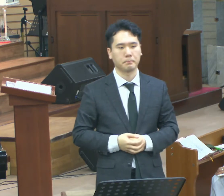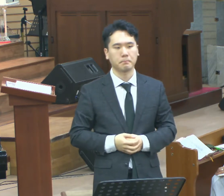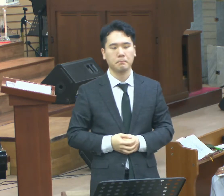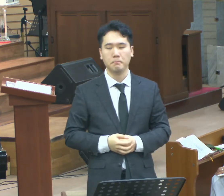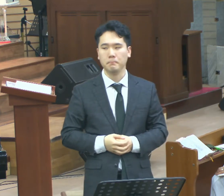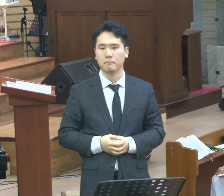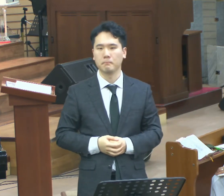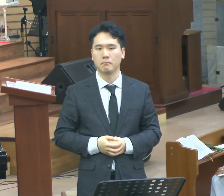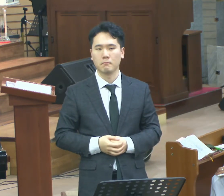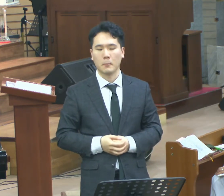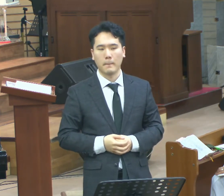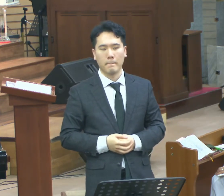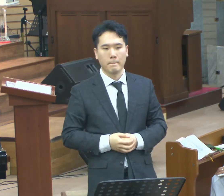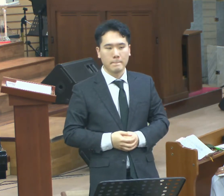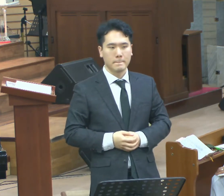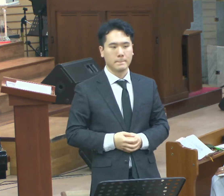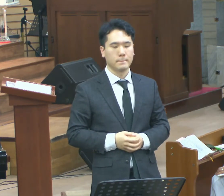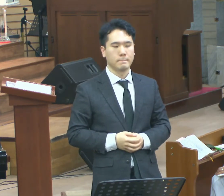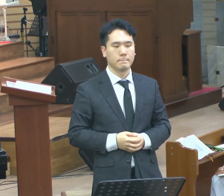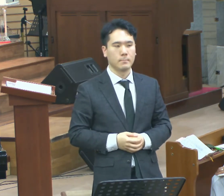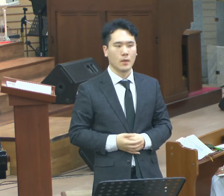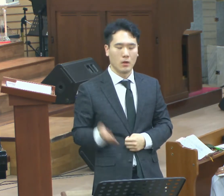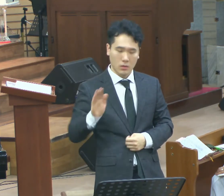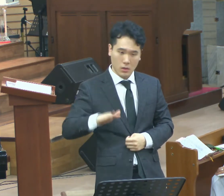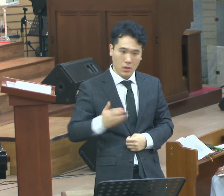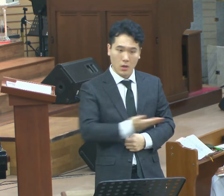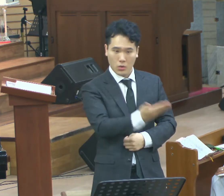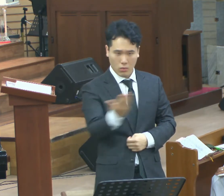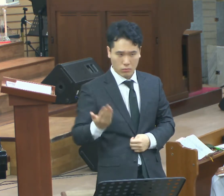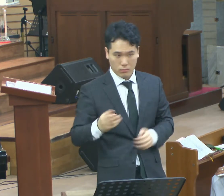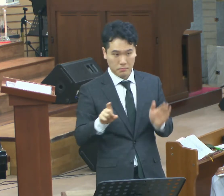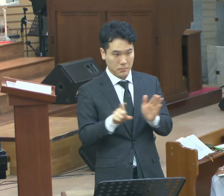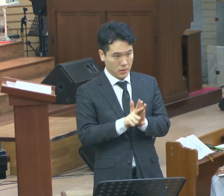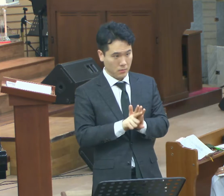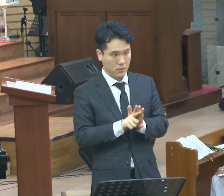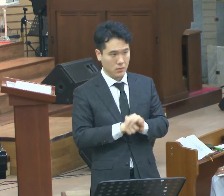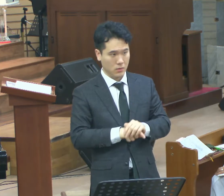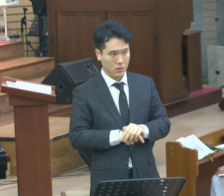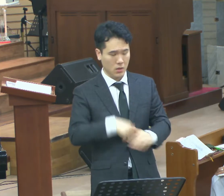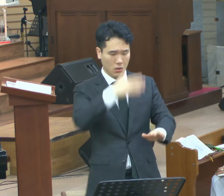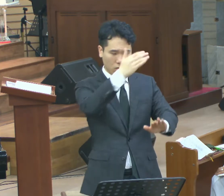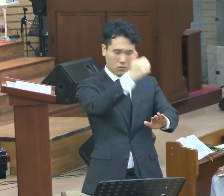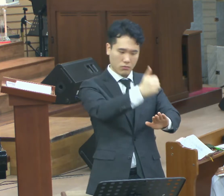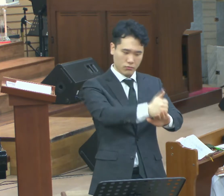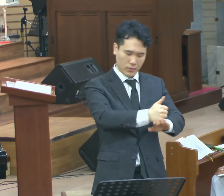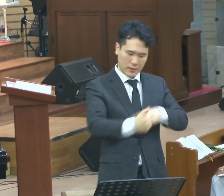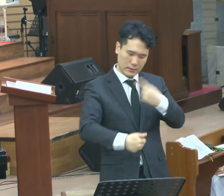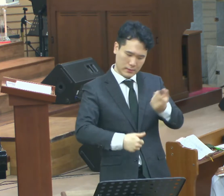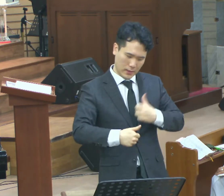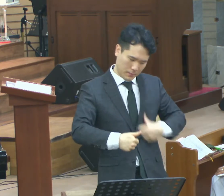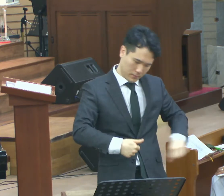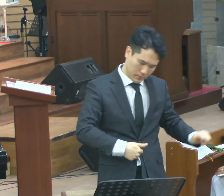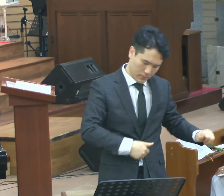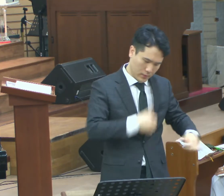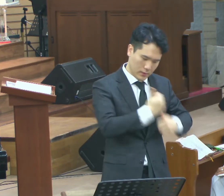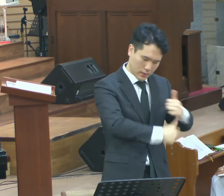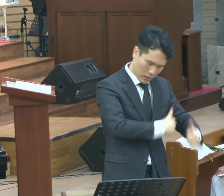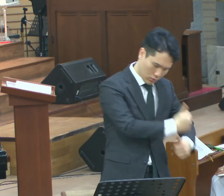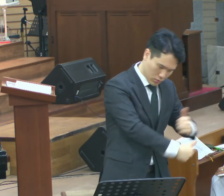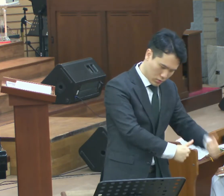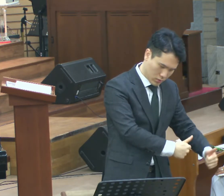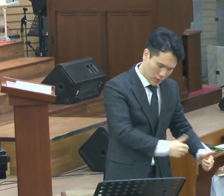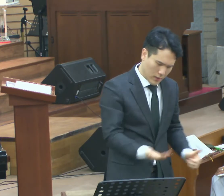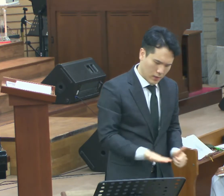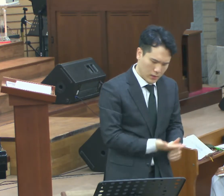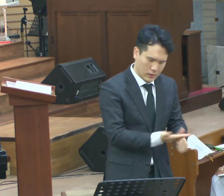일시적으로 또 어느 기간 내에는 그럴 수 있어요. 그러나 여러분의 그 믿음이 결국은 다음 세대를 일깨우는